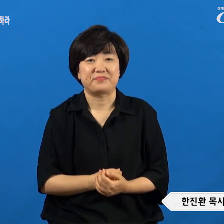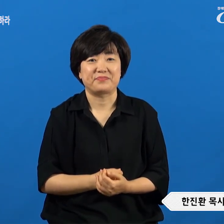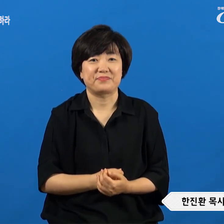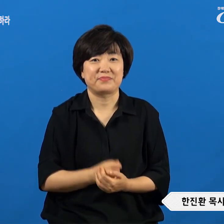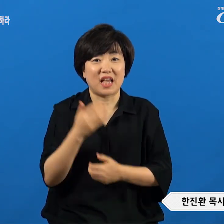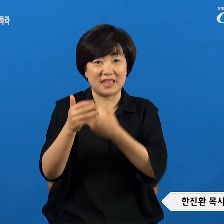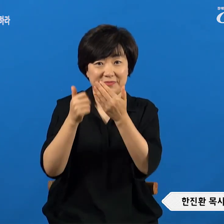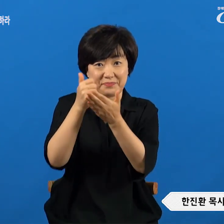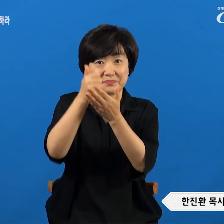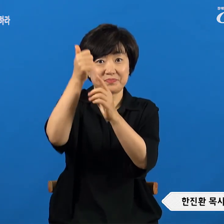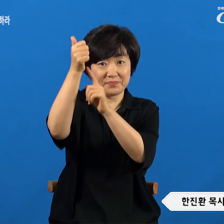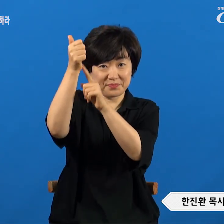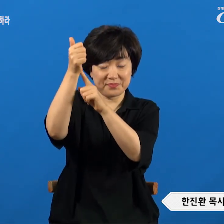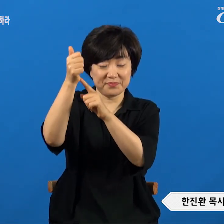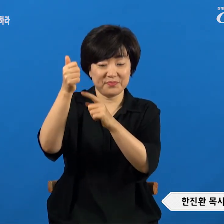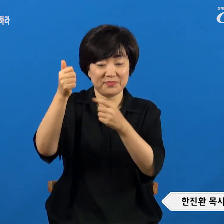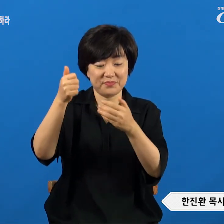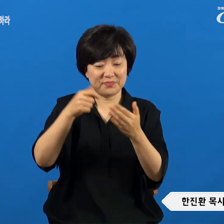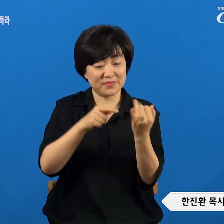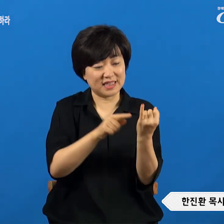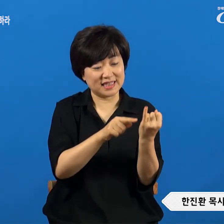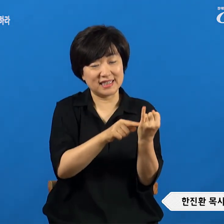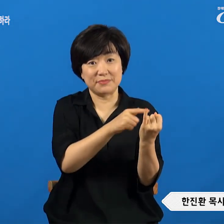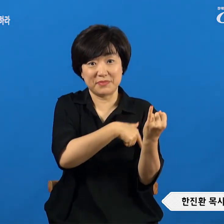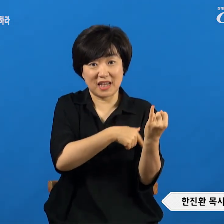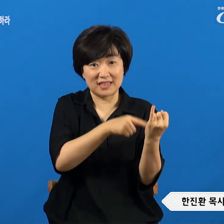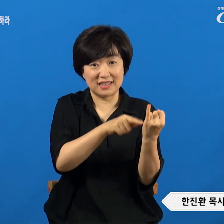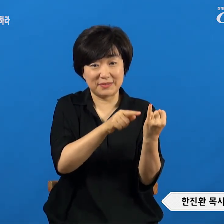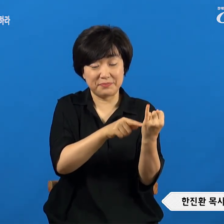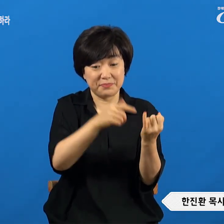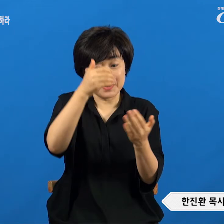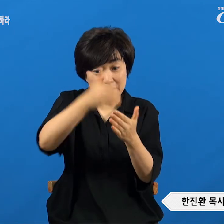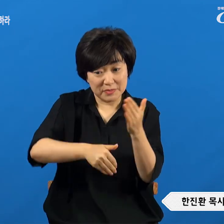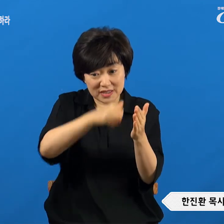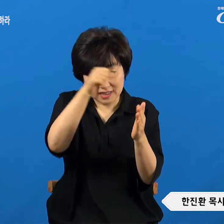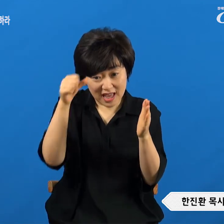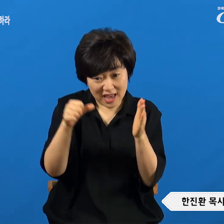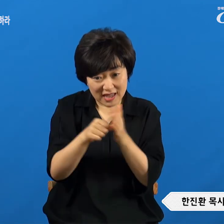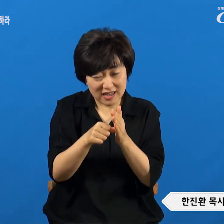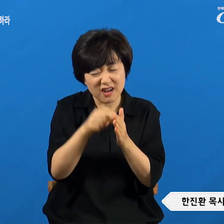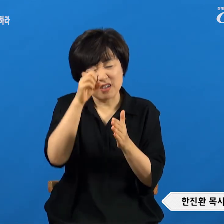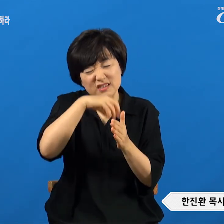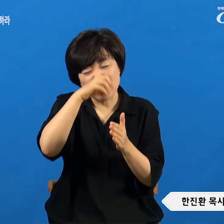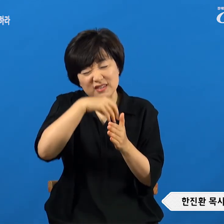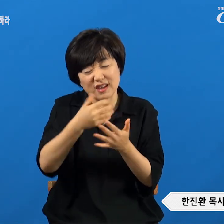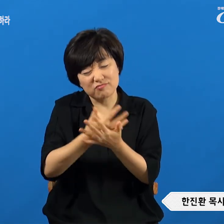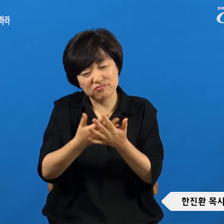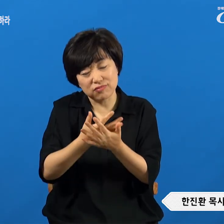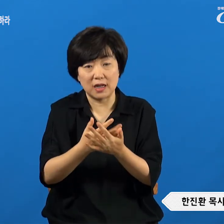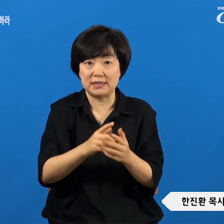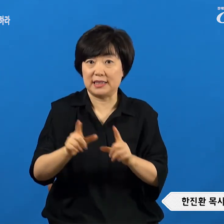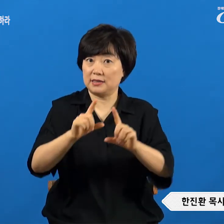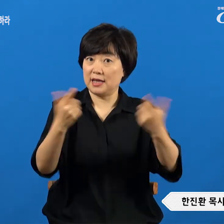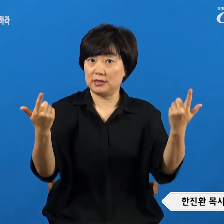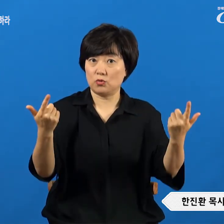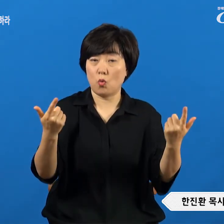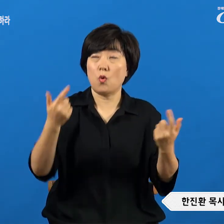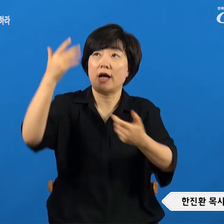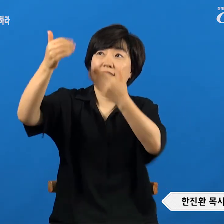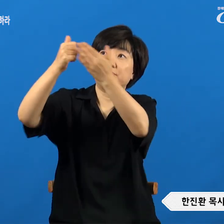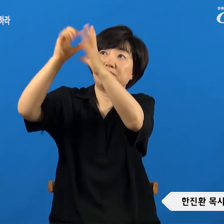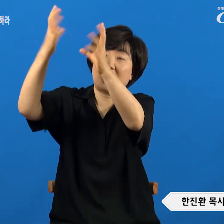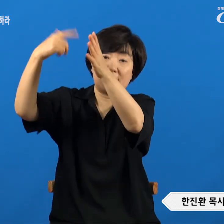하나님께서 그 집사님 남은 생애를 그냥 허지부지 사는 것이 아니라 하나님 나라를 위해서 영광스럽게 사용하시기